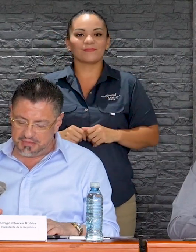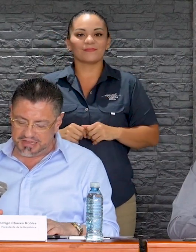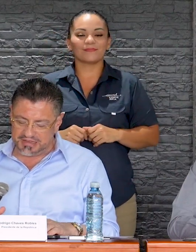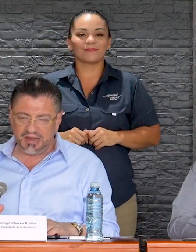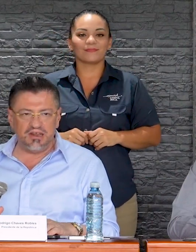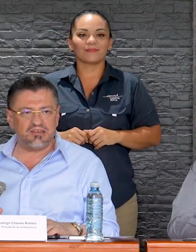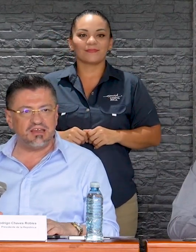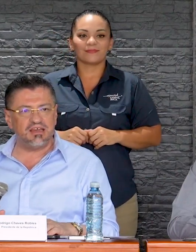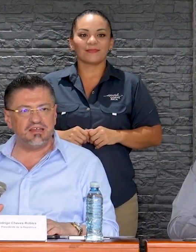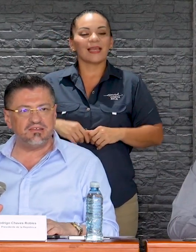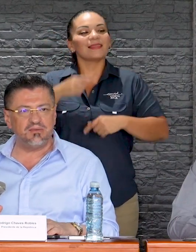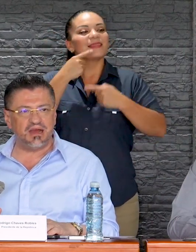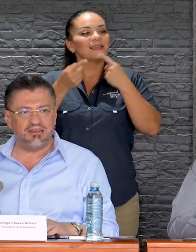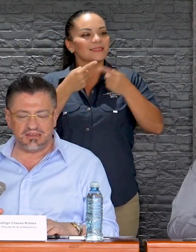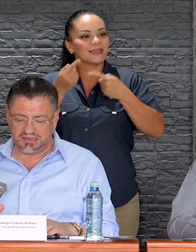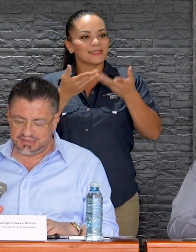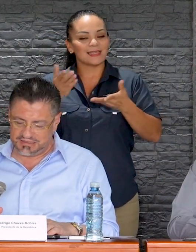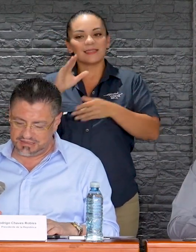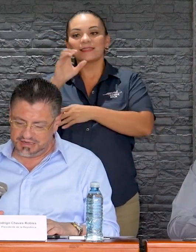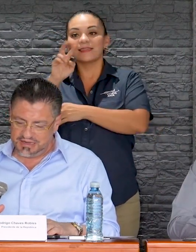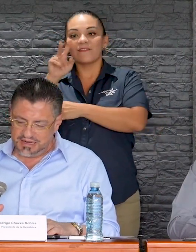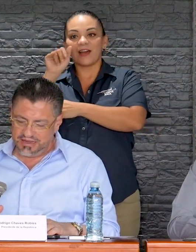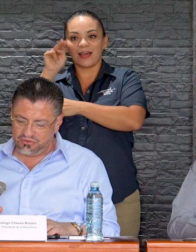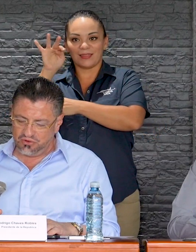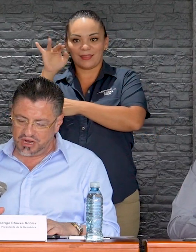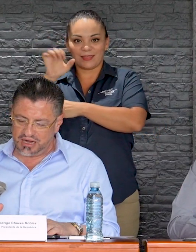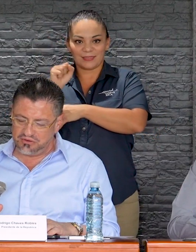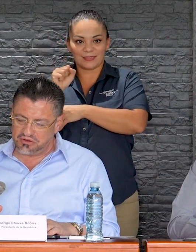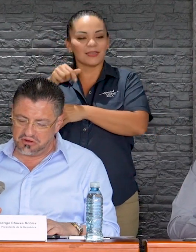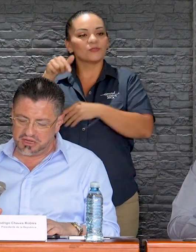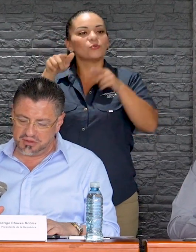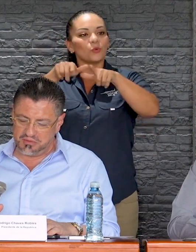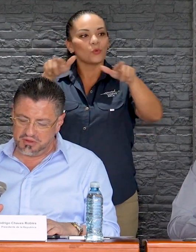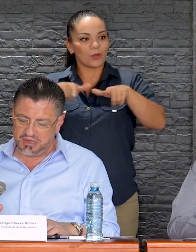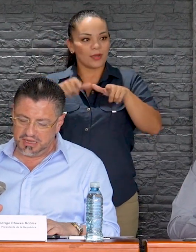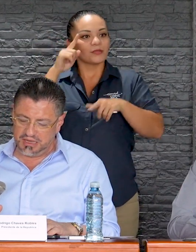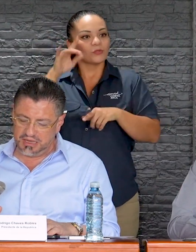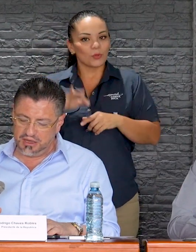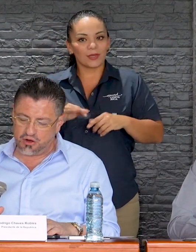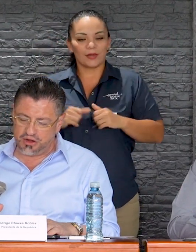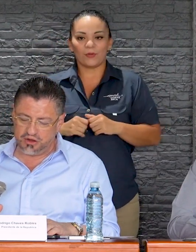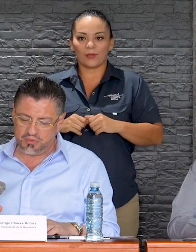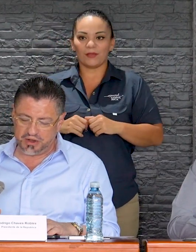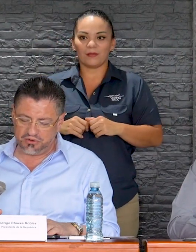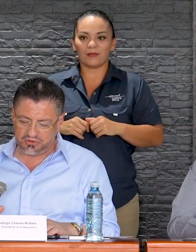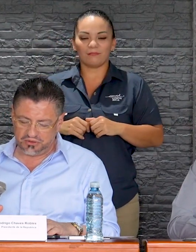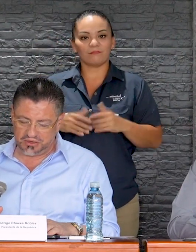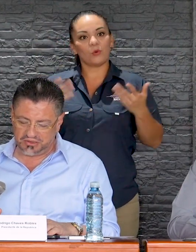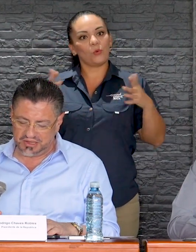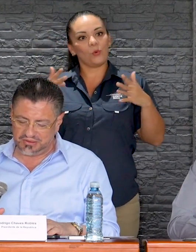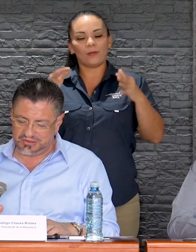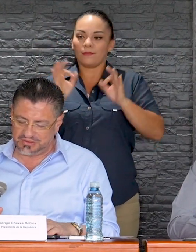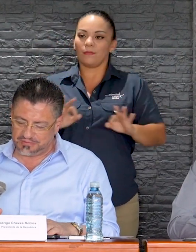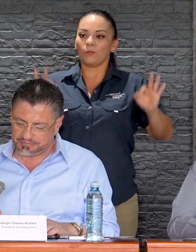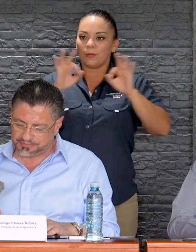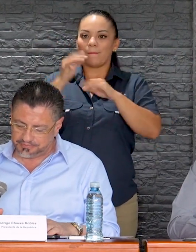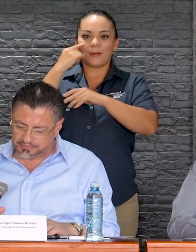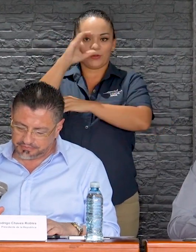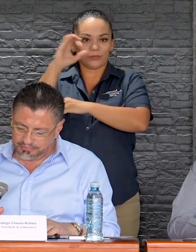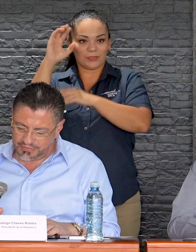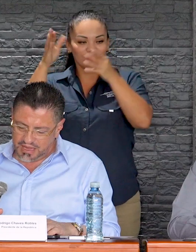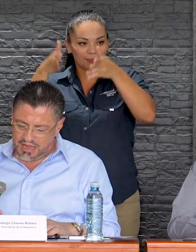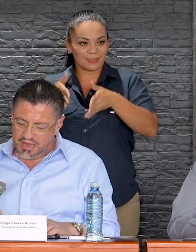Entonces, nada más decirles que Cervantes es un lugar, yo creo que icónico para los costarricenses.